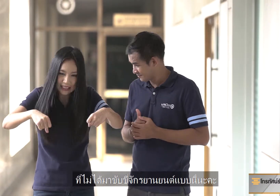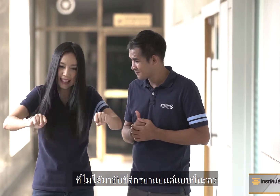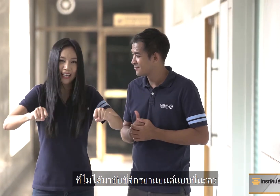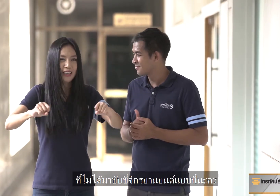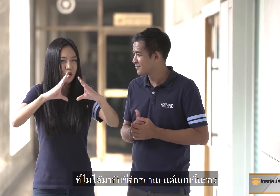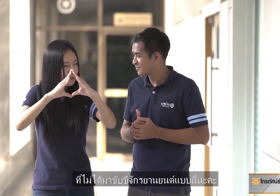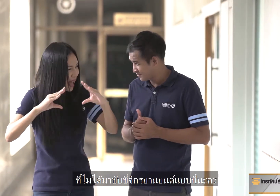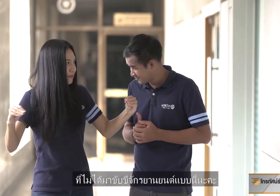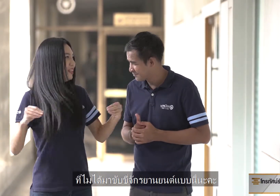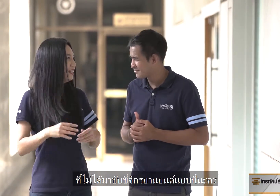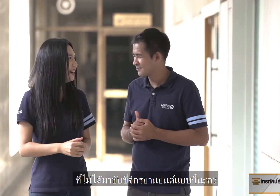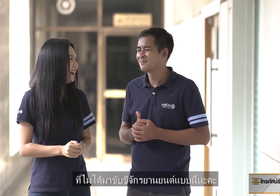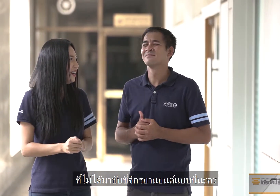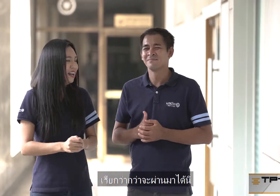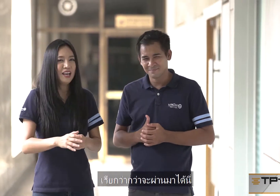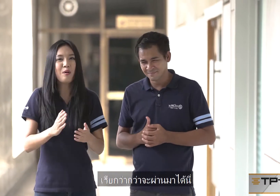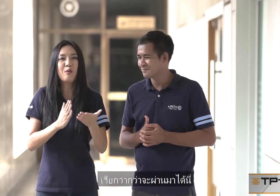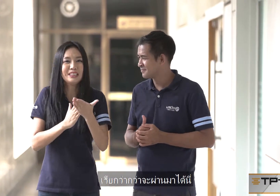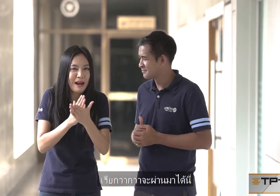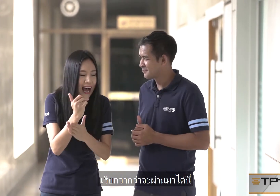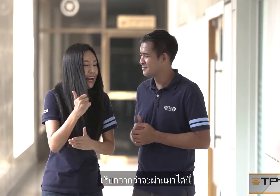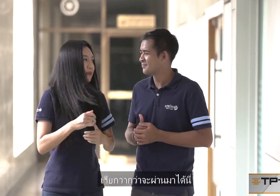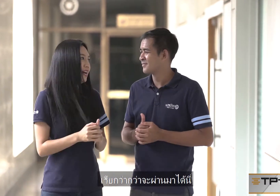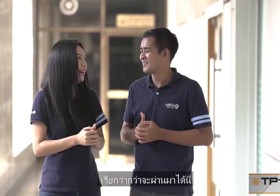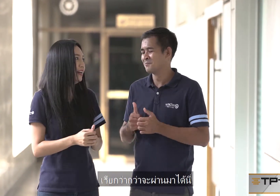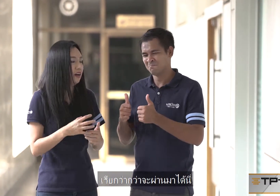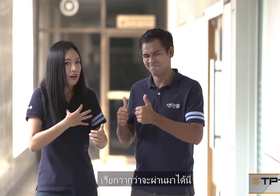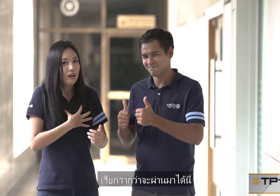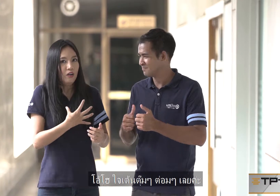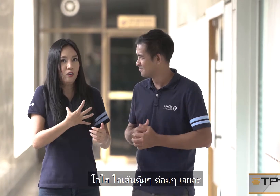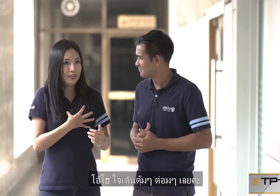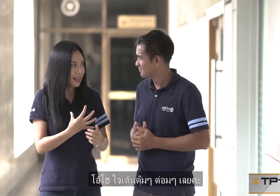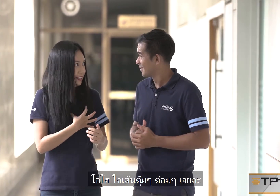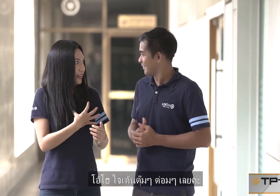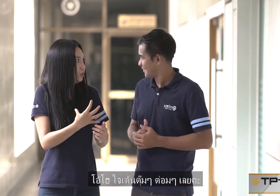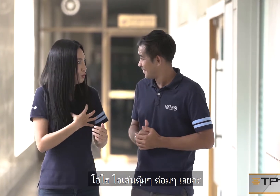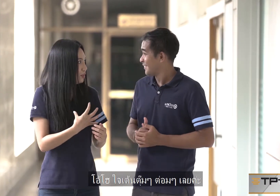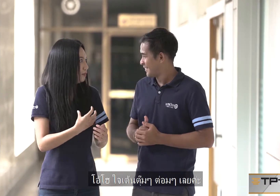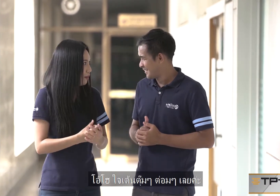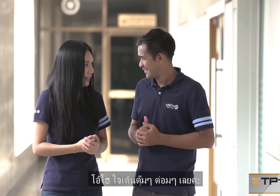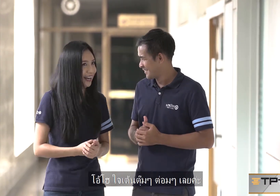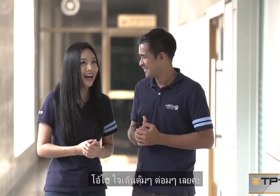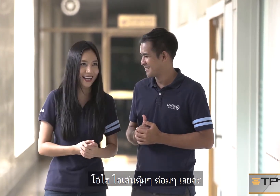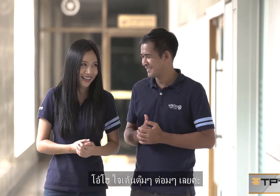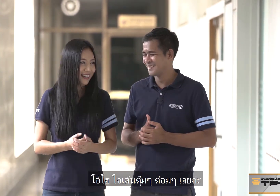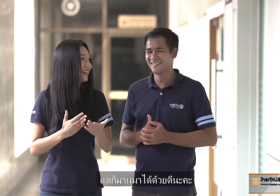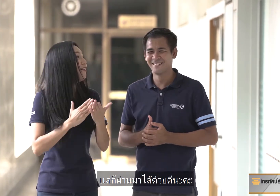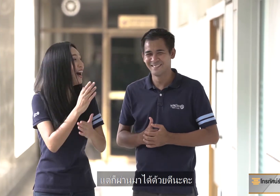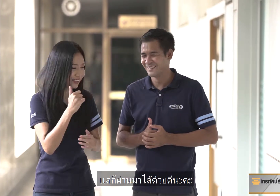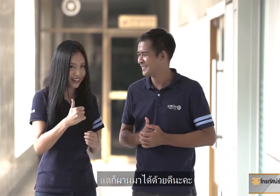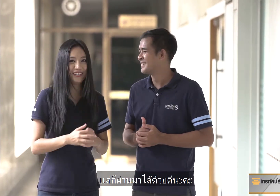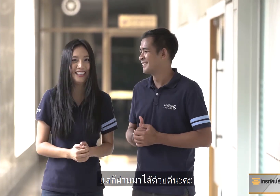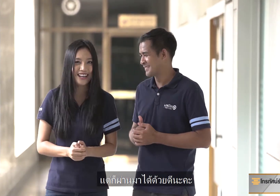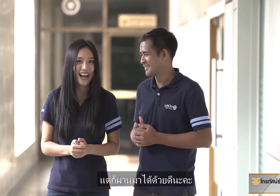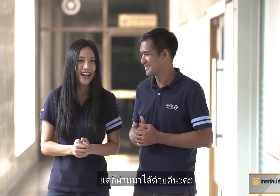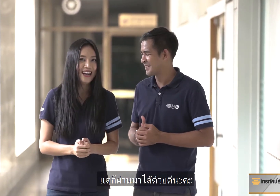ขับขี่จักรยานยนต์แบบนี้นะคะเรียกว่ากว่าจะผ่านมาได้เนี่ยโอ้โหใจเต้นตุ้มๆต่อมๆเลยค่ะแต่ก็ผ่